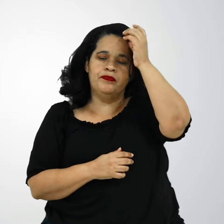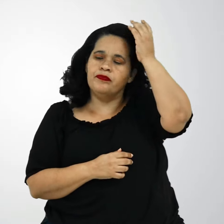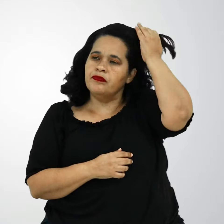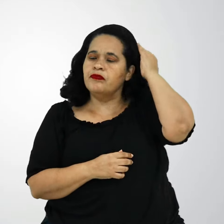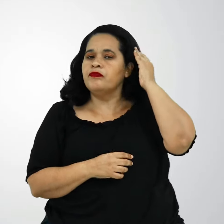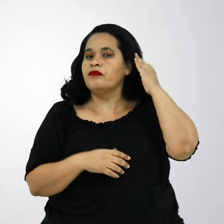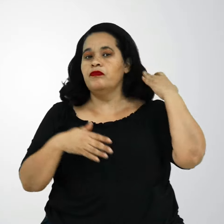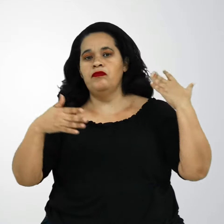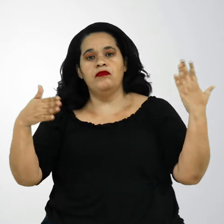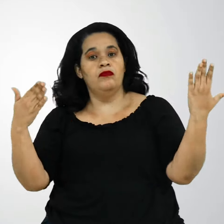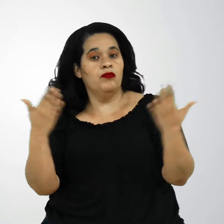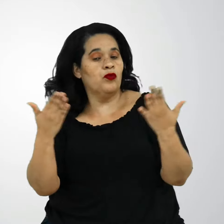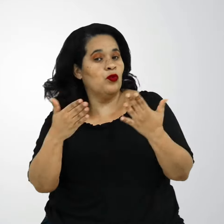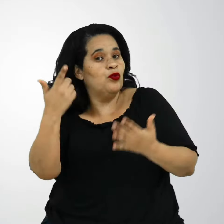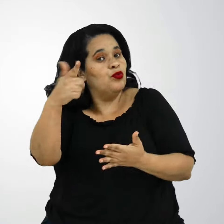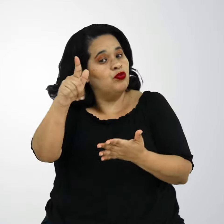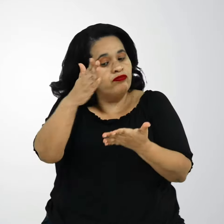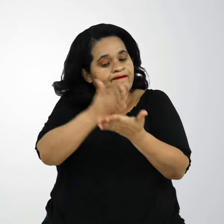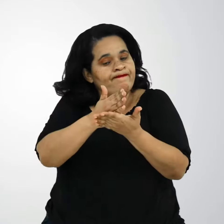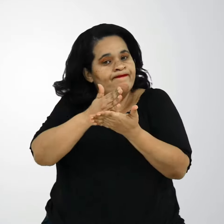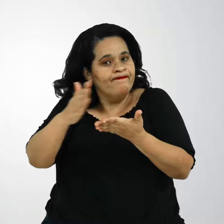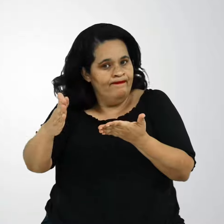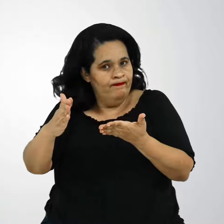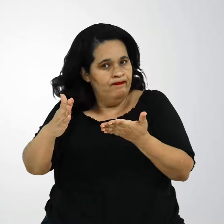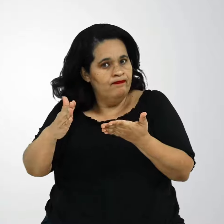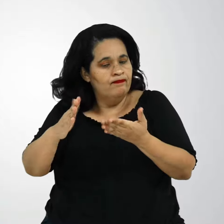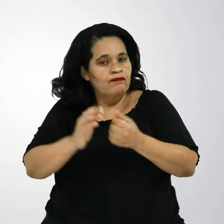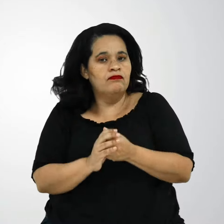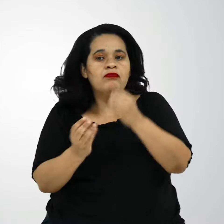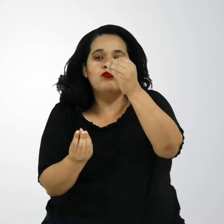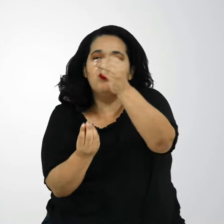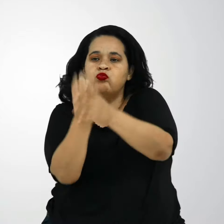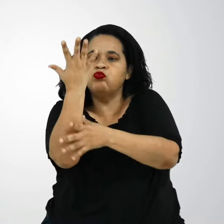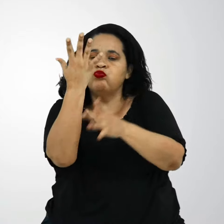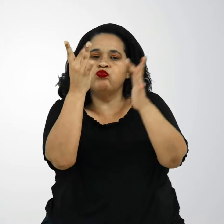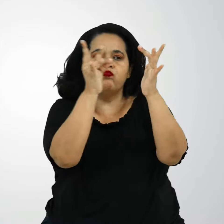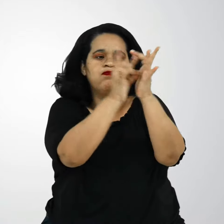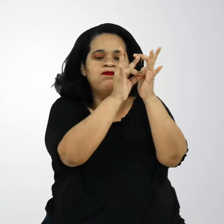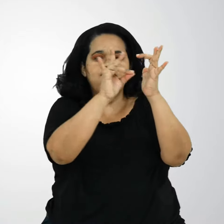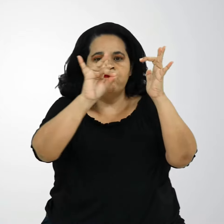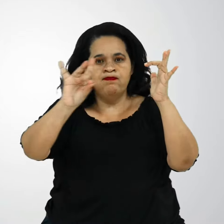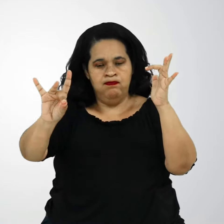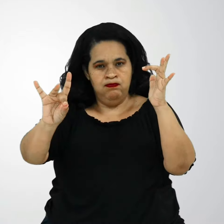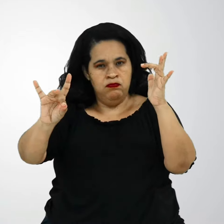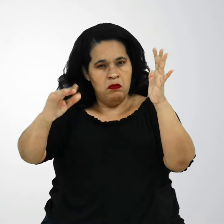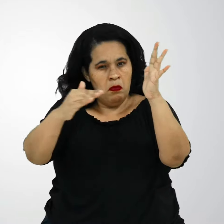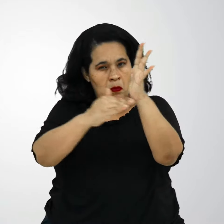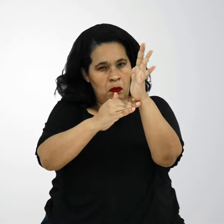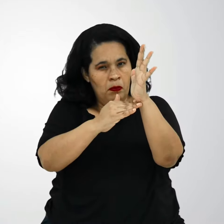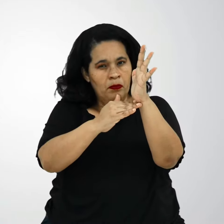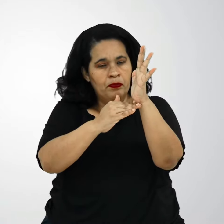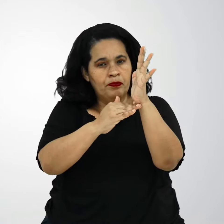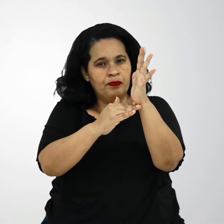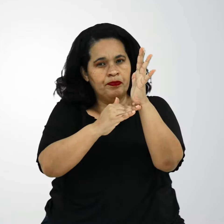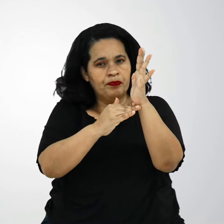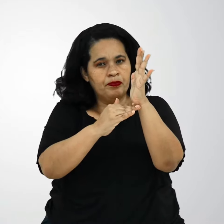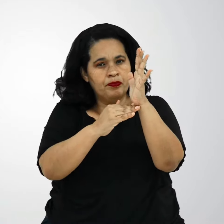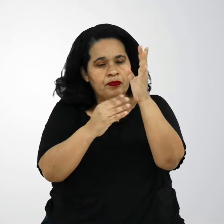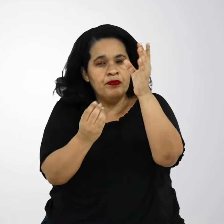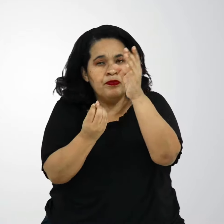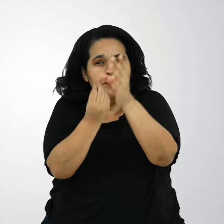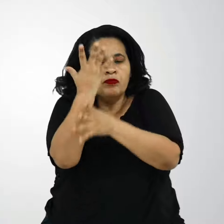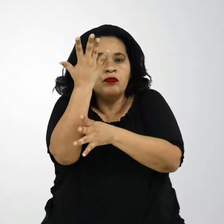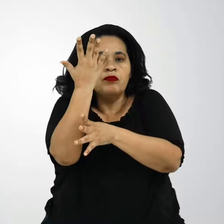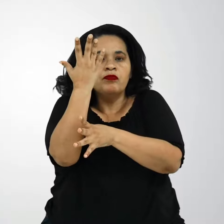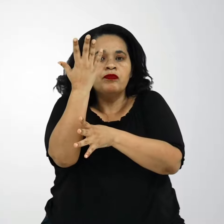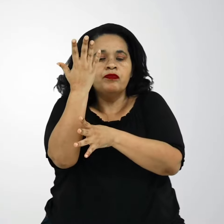Agora, a segunda metade da semana, pastor Elilton, vai do surgimento do anticristo até a segunda vinda de Cristo, é o tempo da segunda metade, ele é bem menor